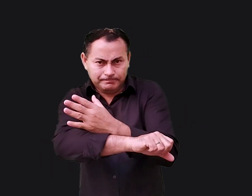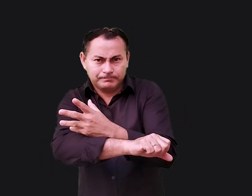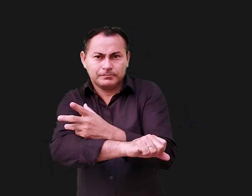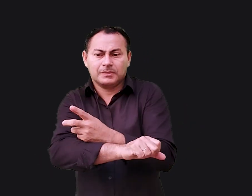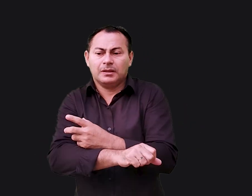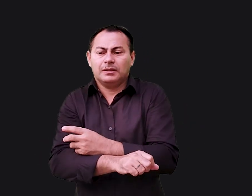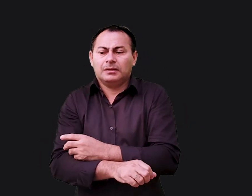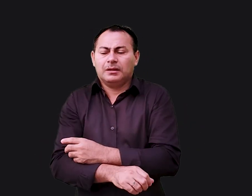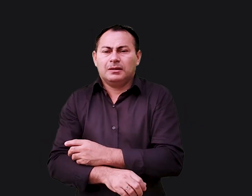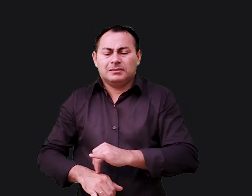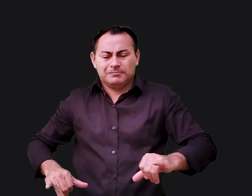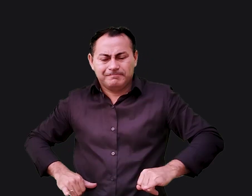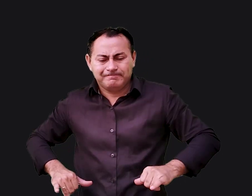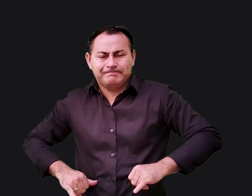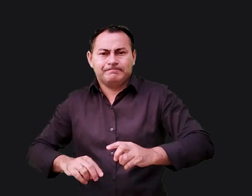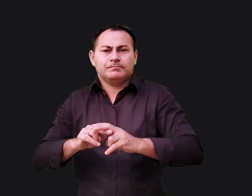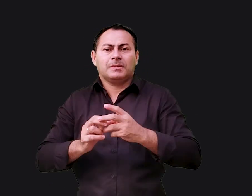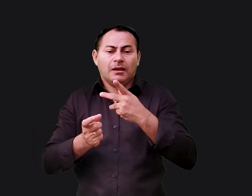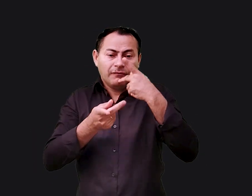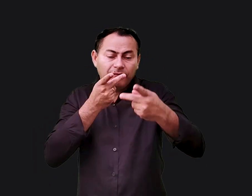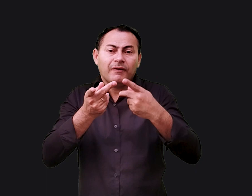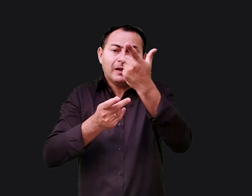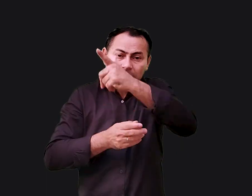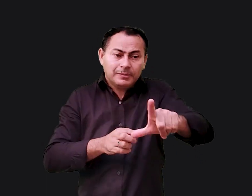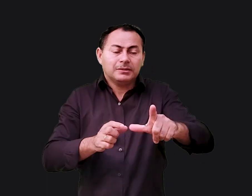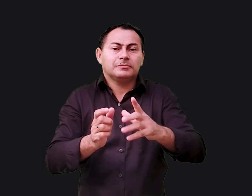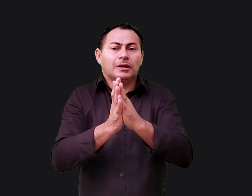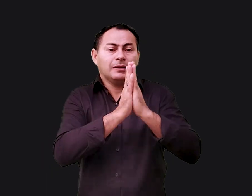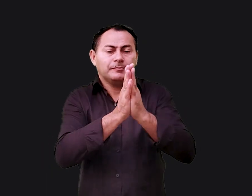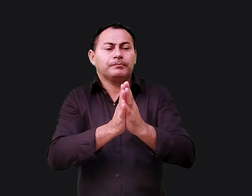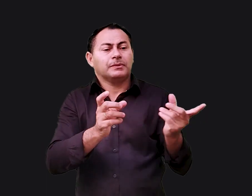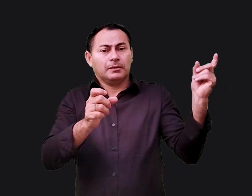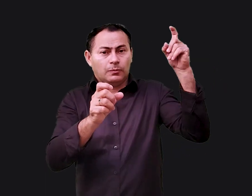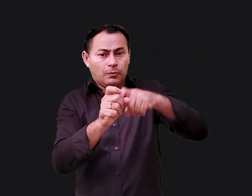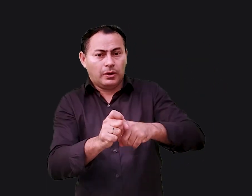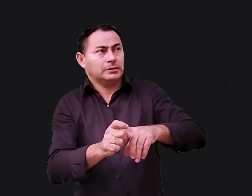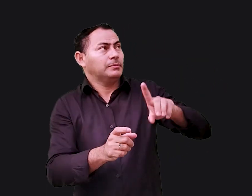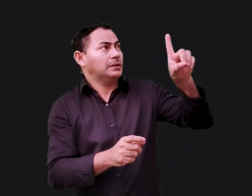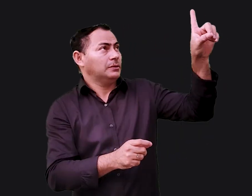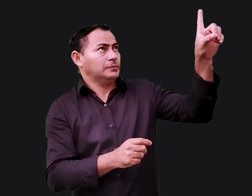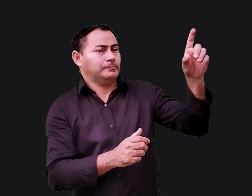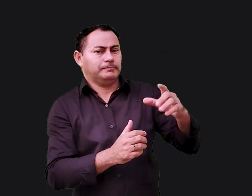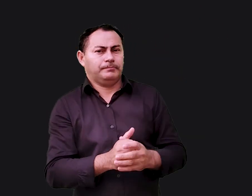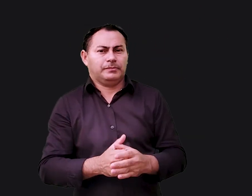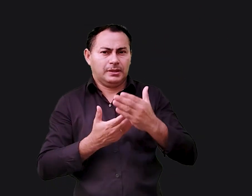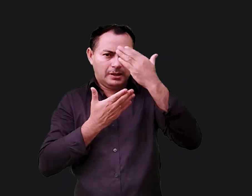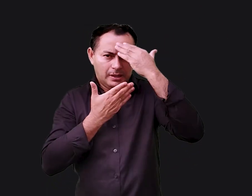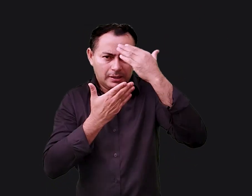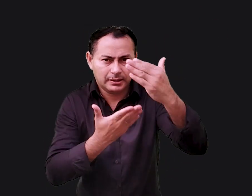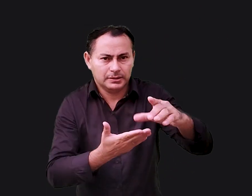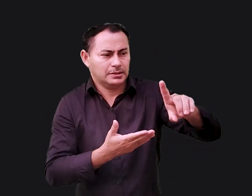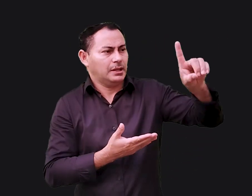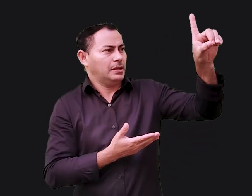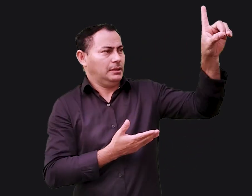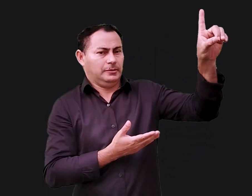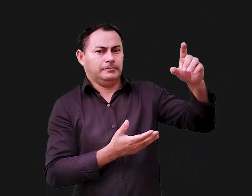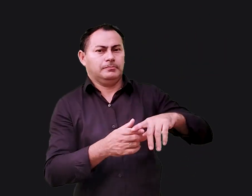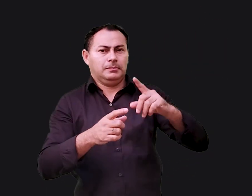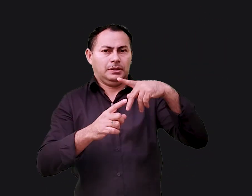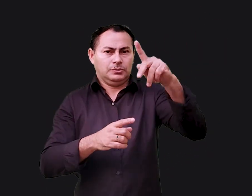seu estado emocional se estava ferido repita isso volte para Deus e agradeça a